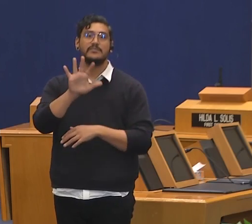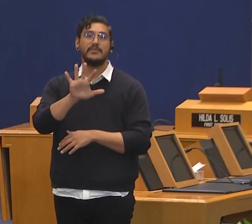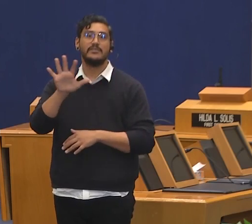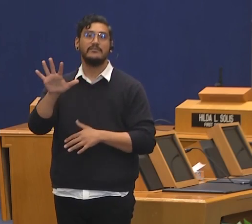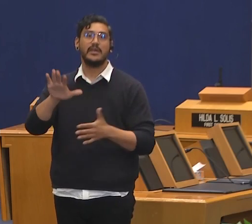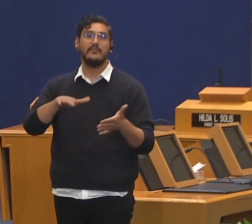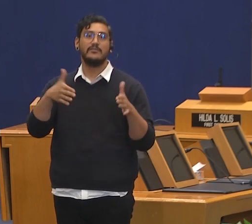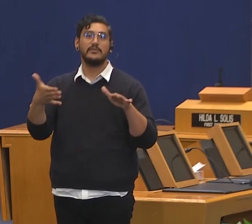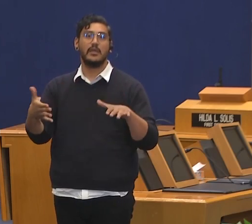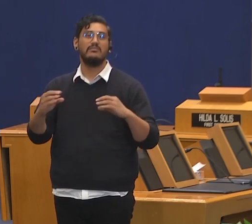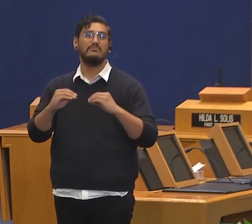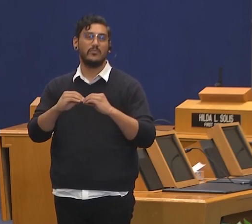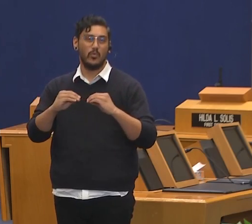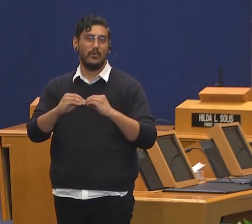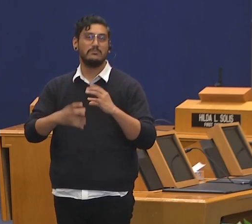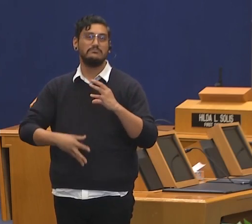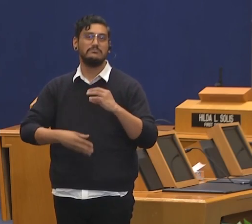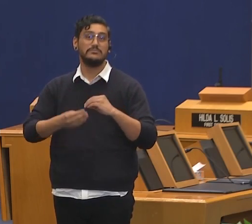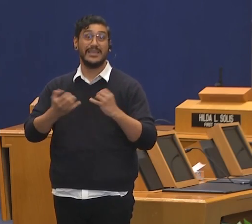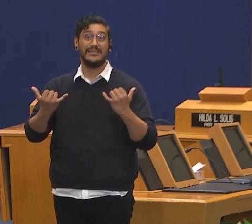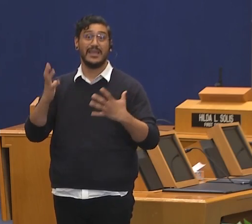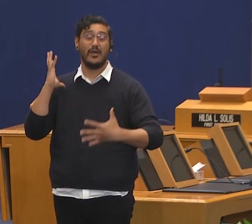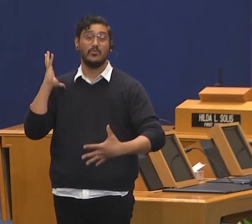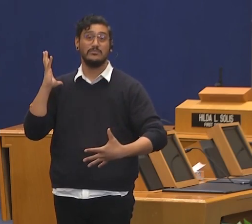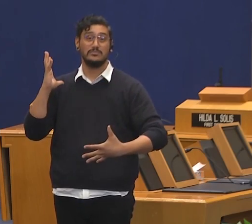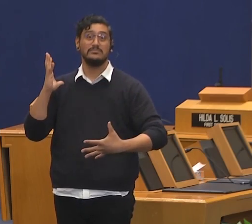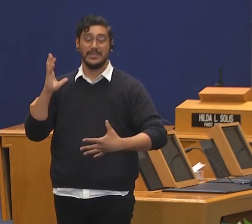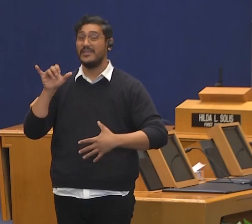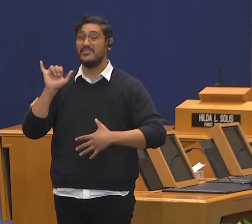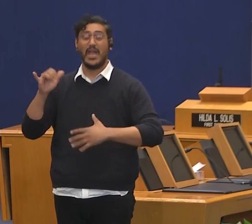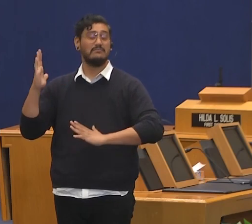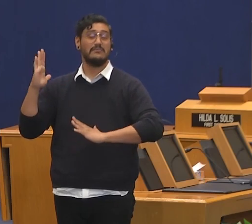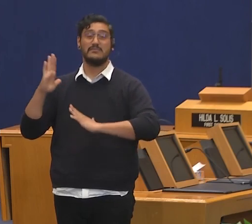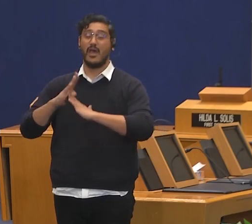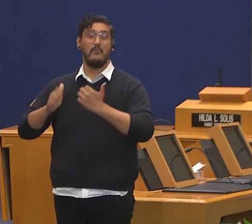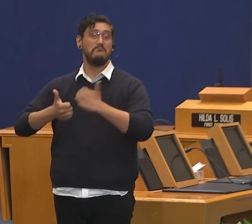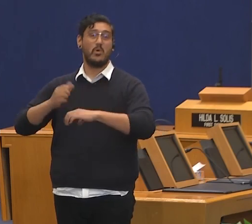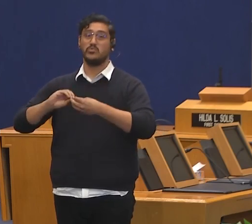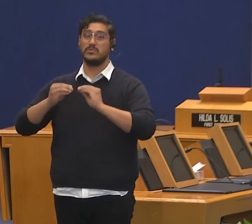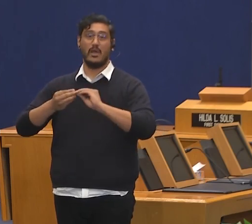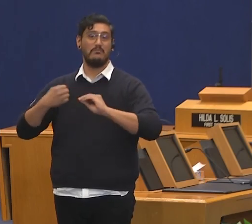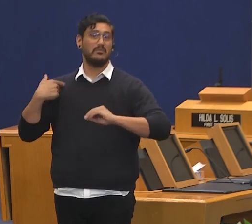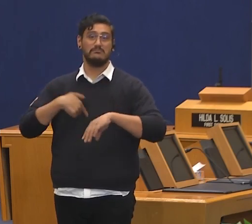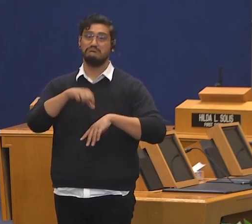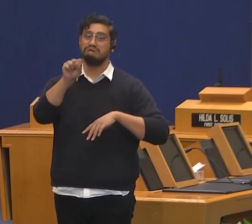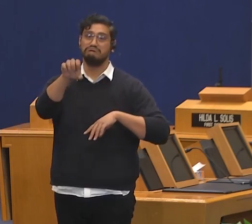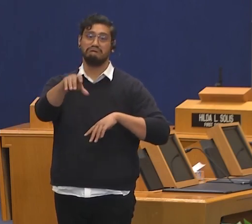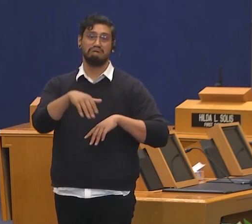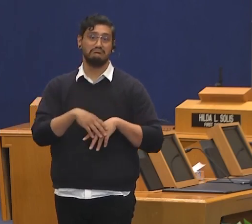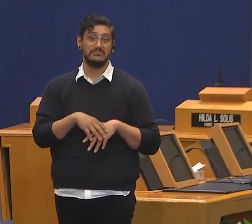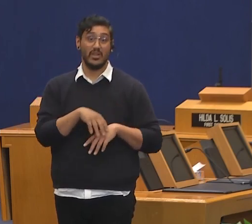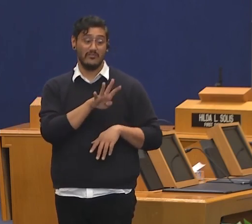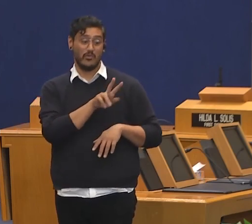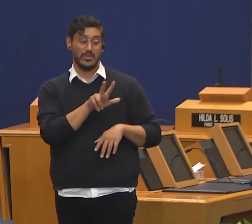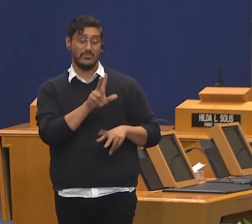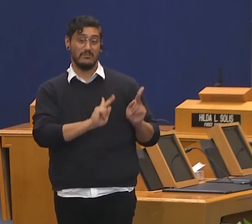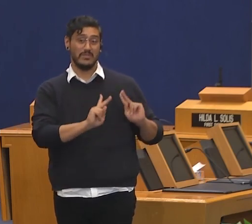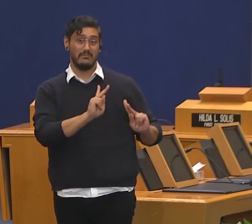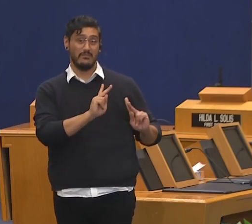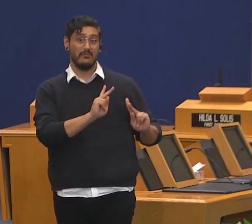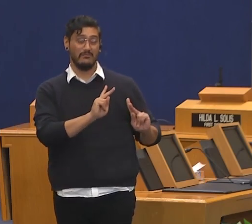muertes adicionales, el total diario más alto que hemos reportado. 43 de estas personas son mayores